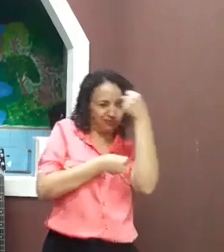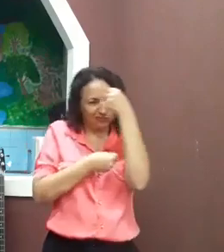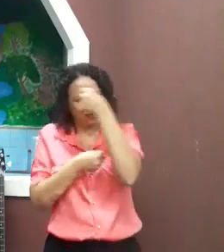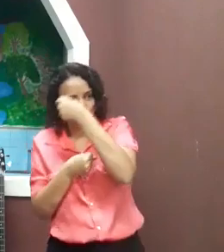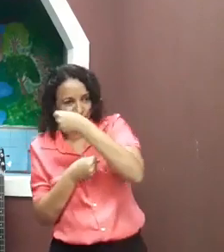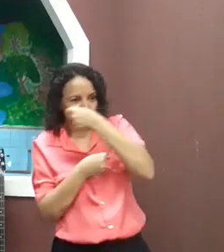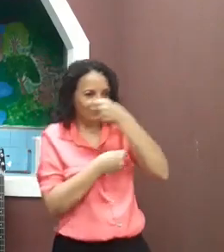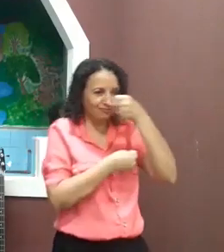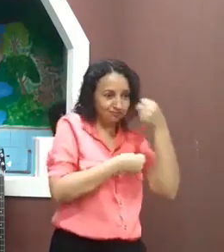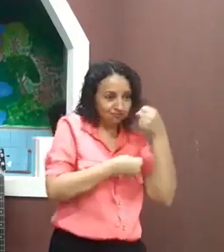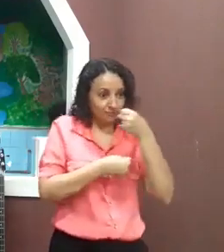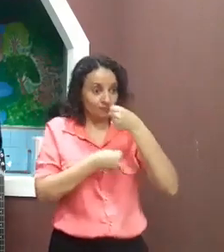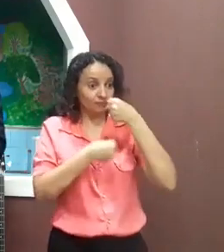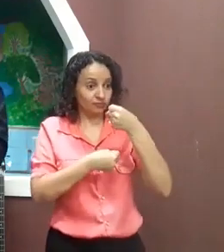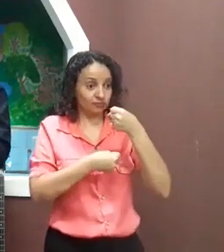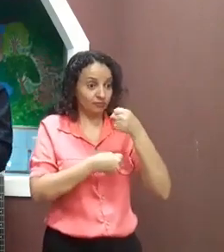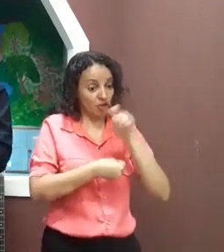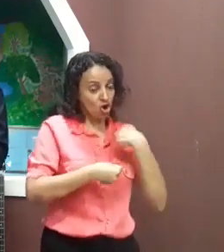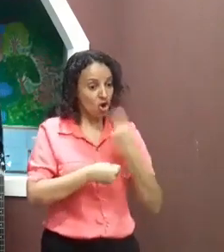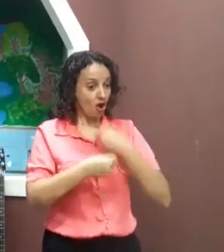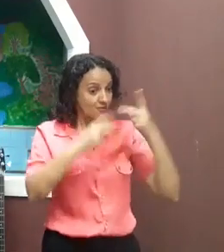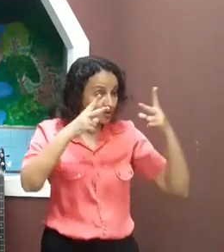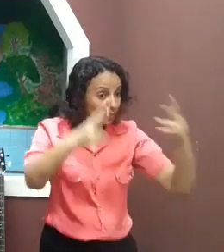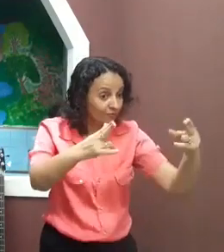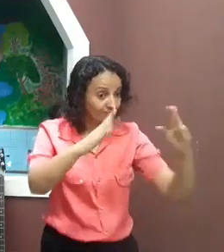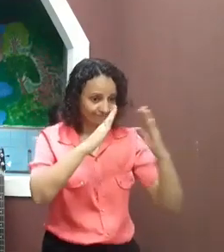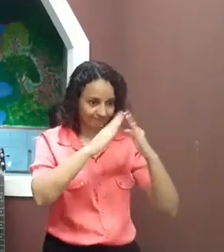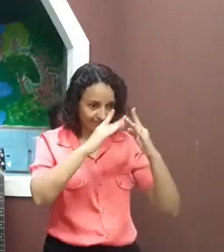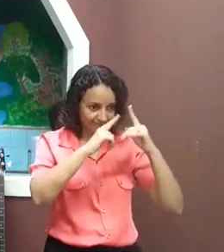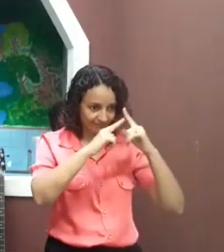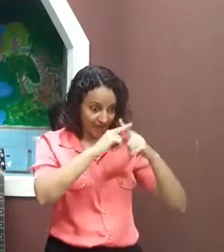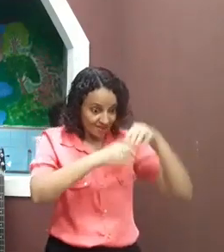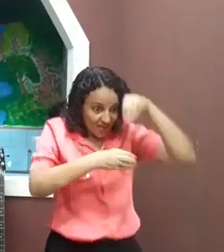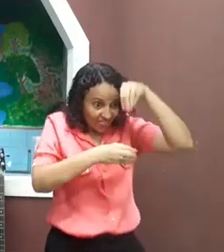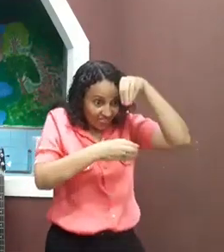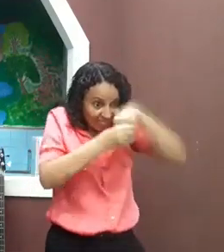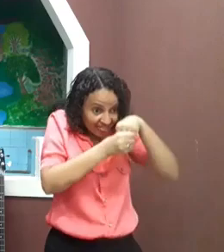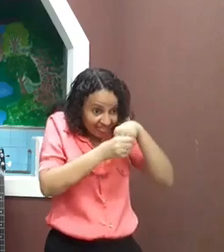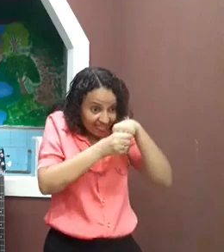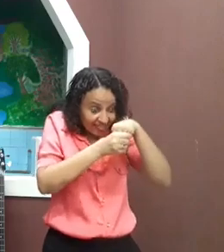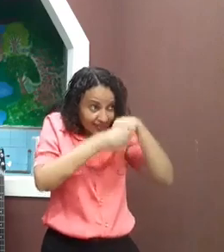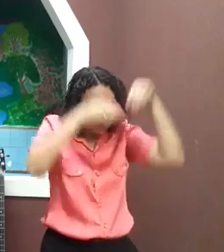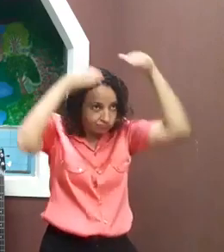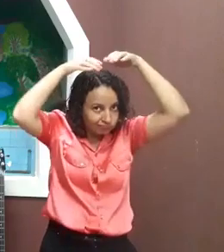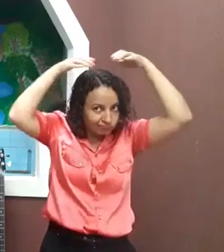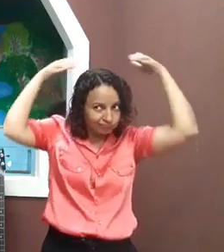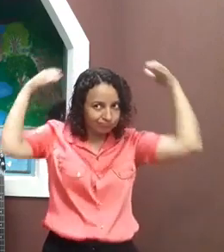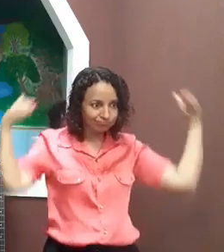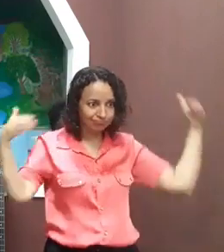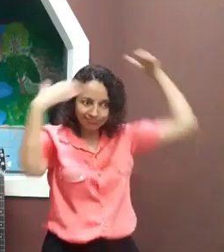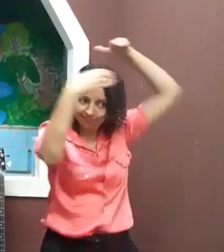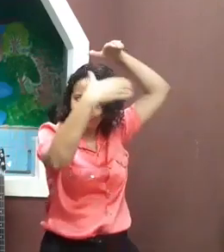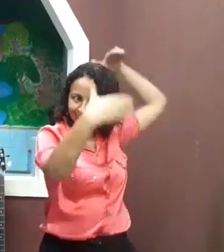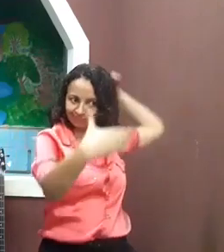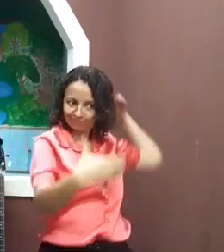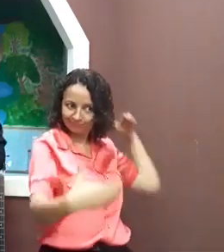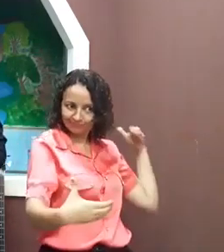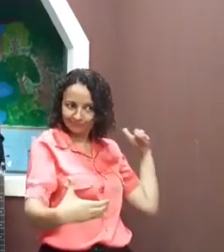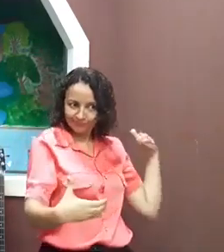vida você vai passar por tempestades, na vida você vai passar por lutas. Quando você sai